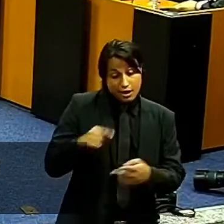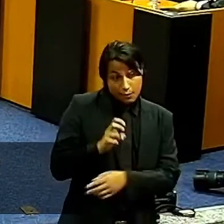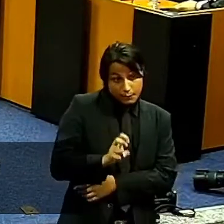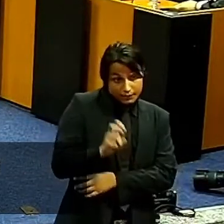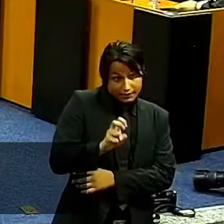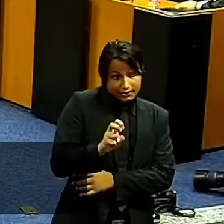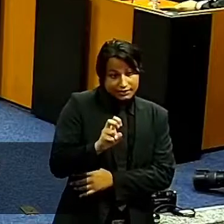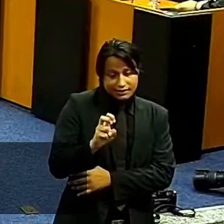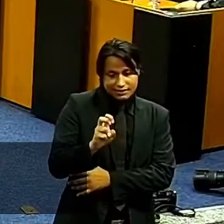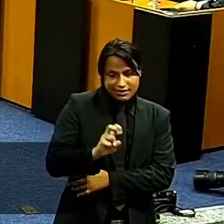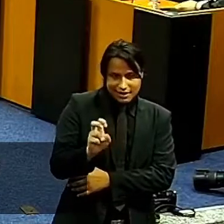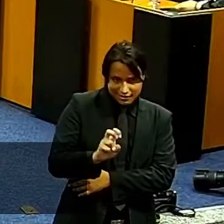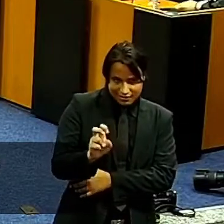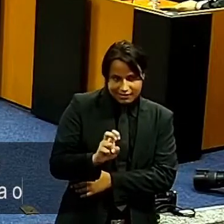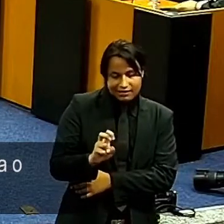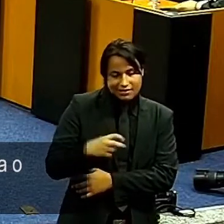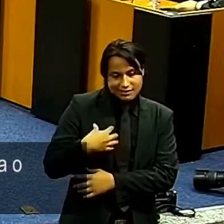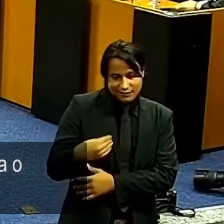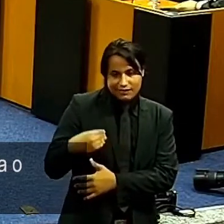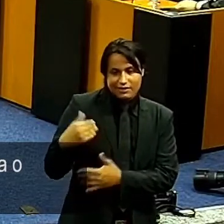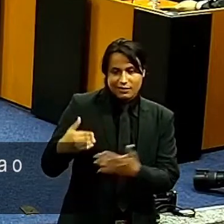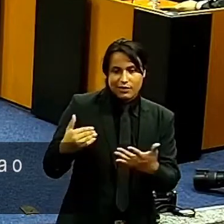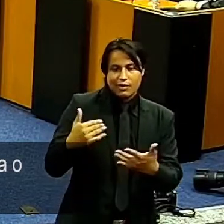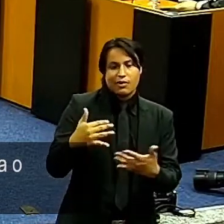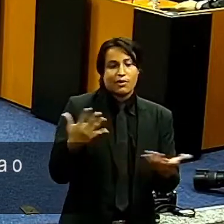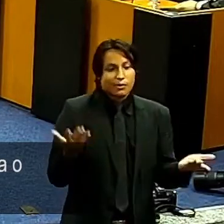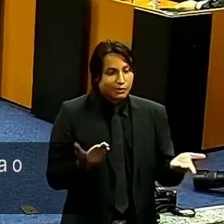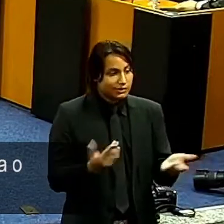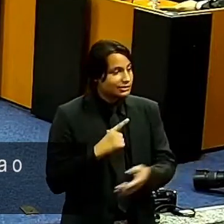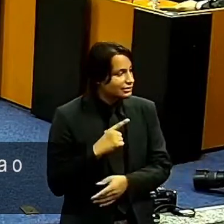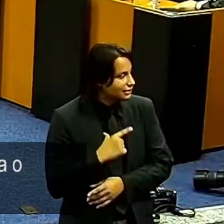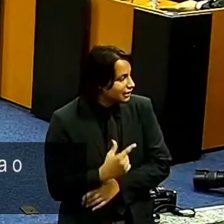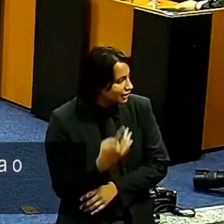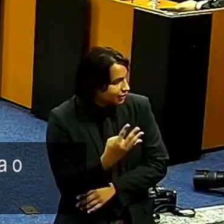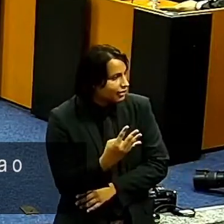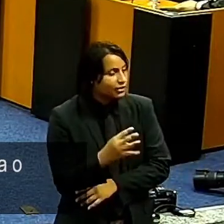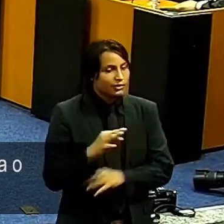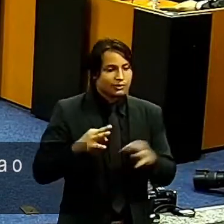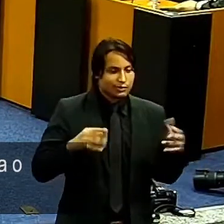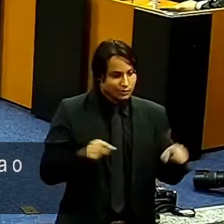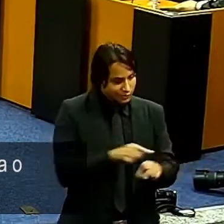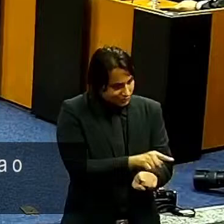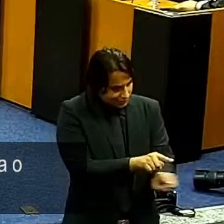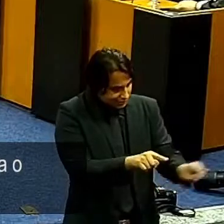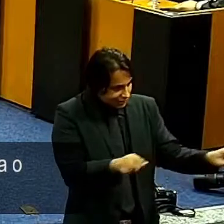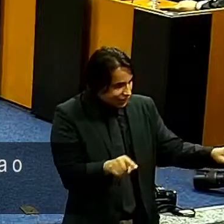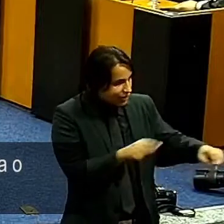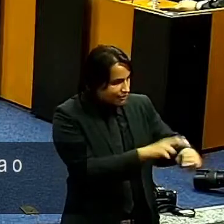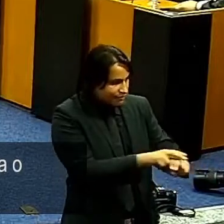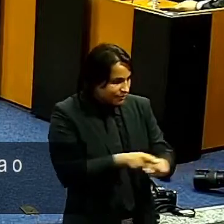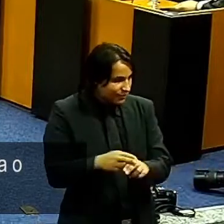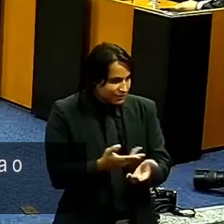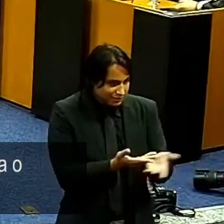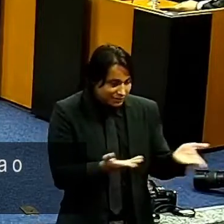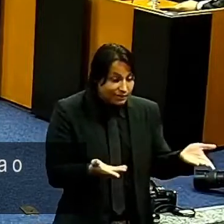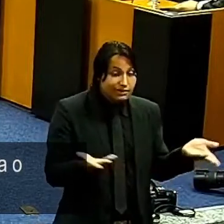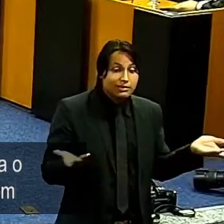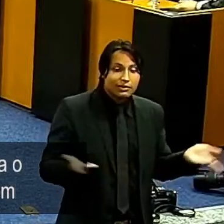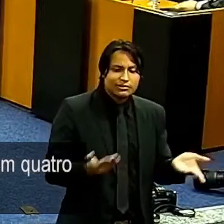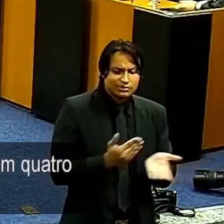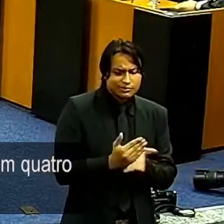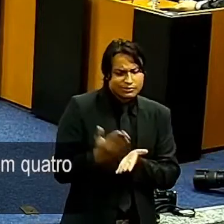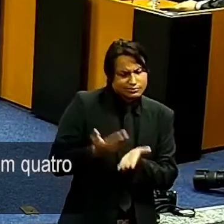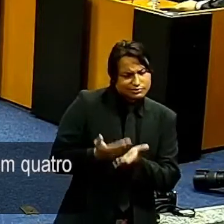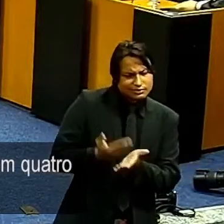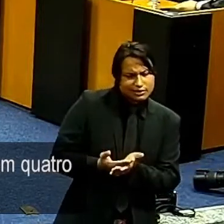ordem de filiação hoje tem quatro filhos todos na primeira fileira dessa corte começou estudando